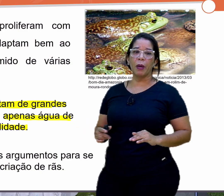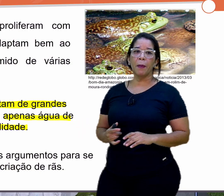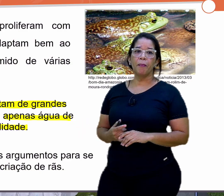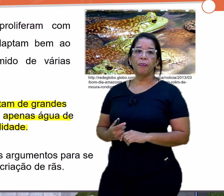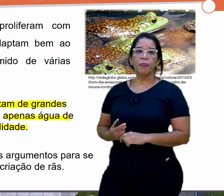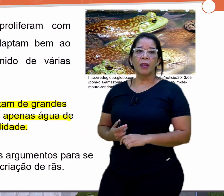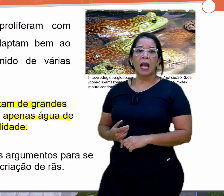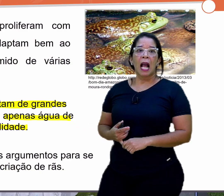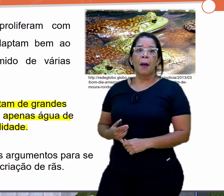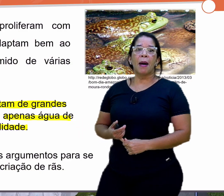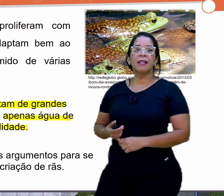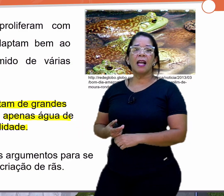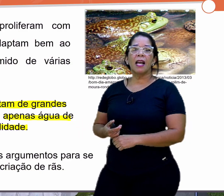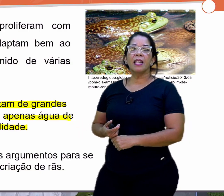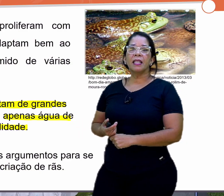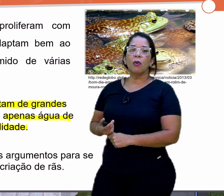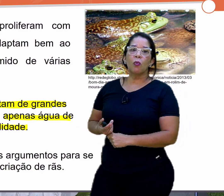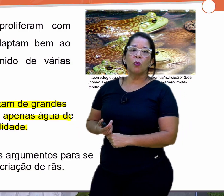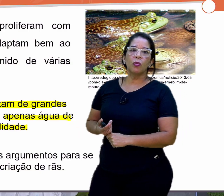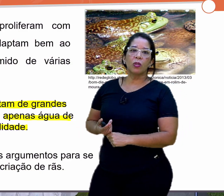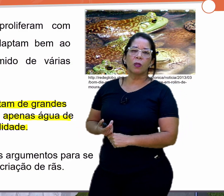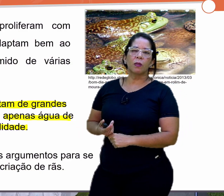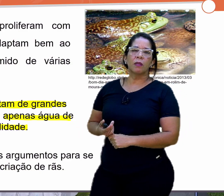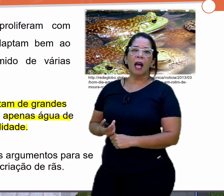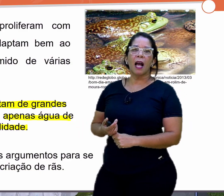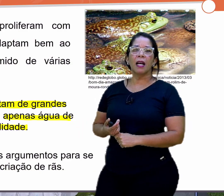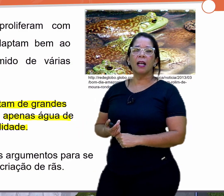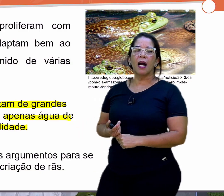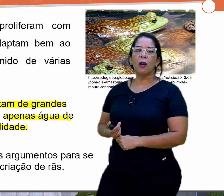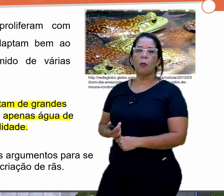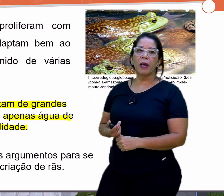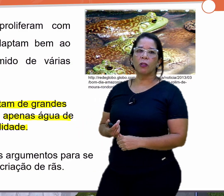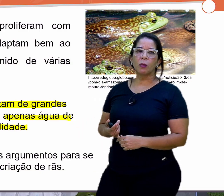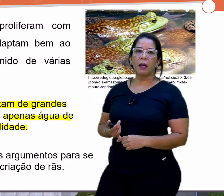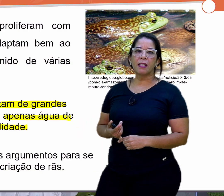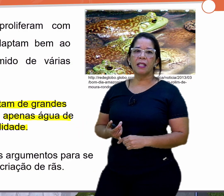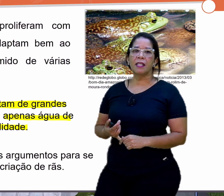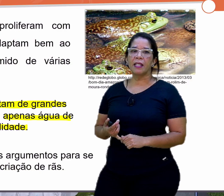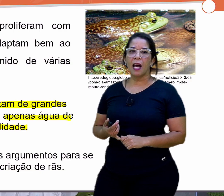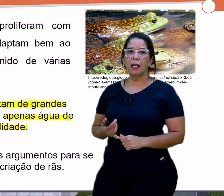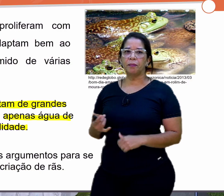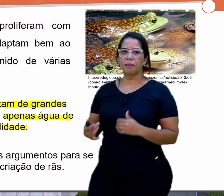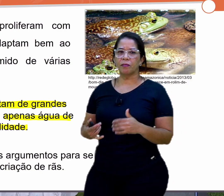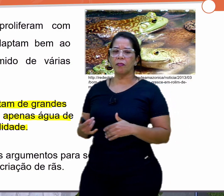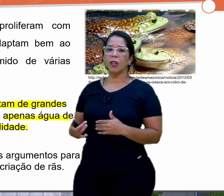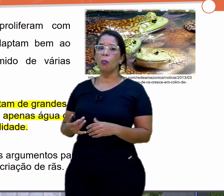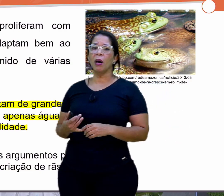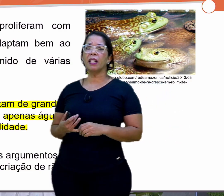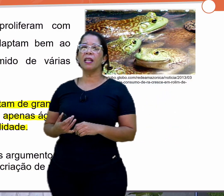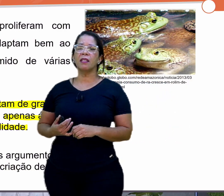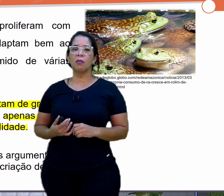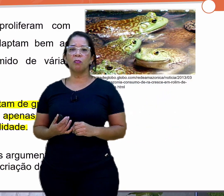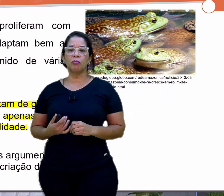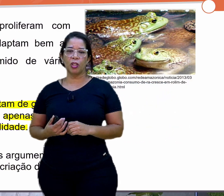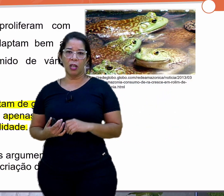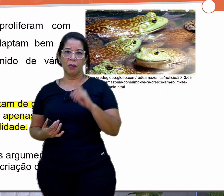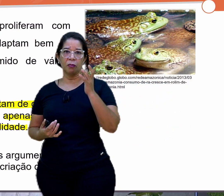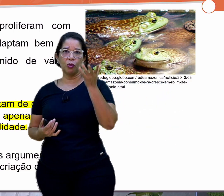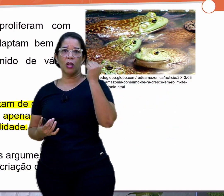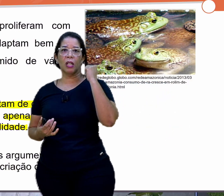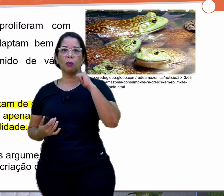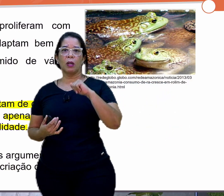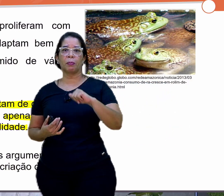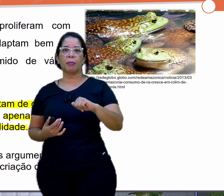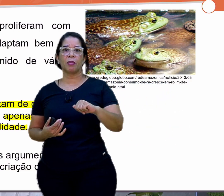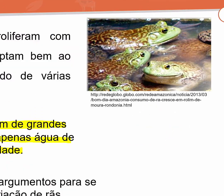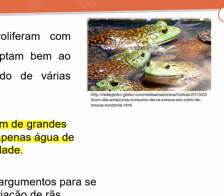hídrico. Tudo bem? Mas há ainda alguns argumentos para se iniciar uma criação de